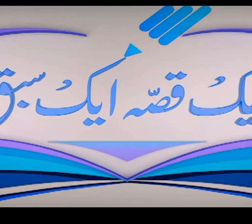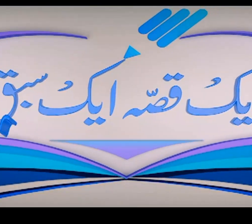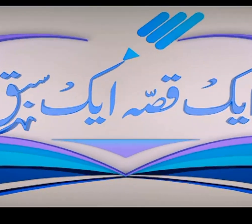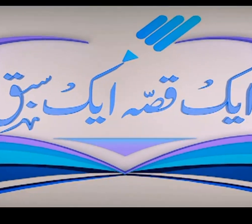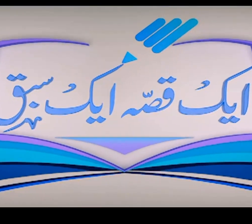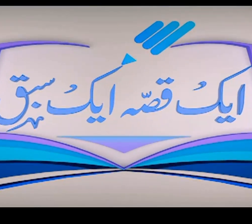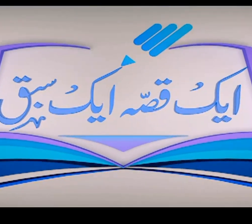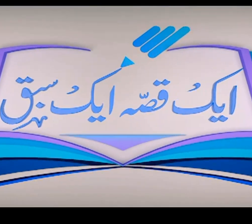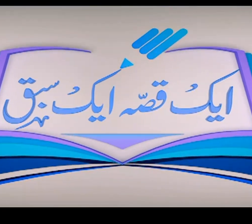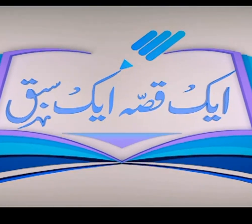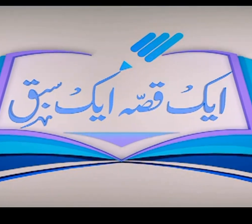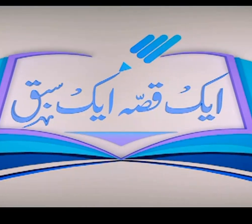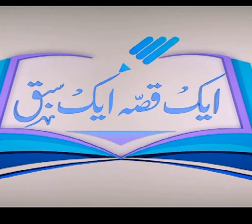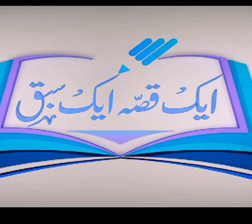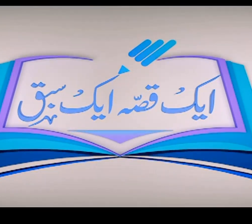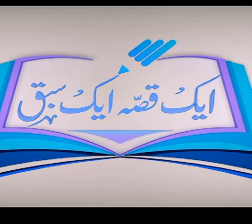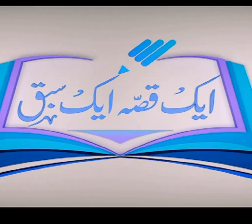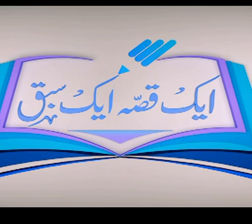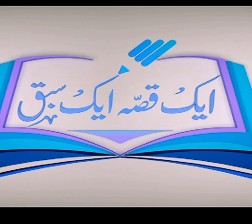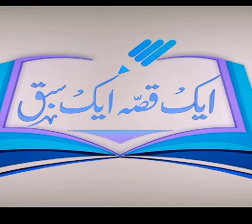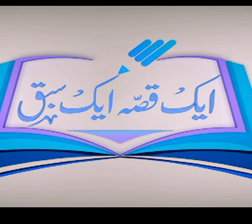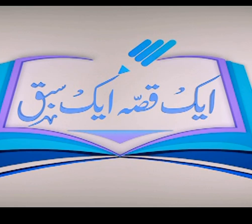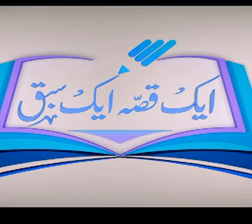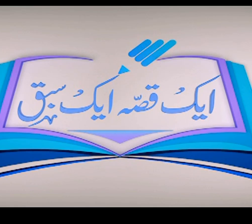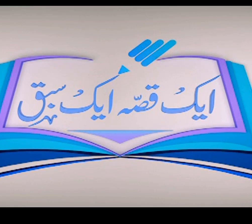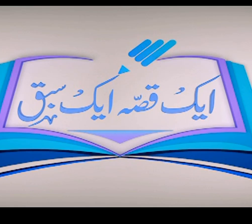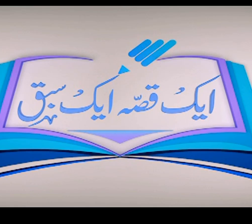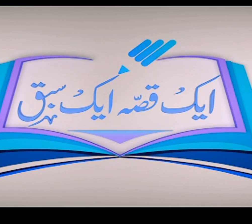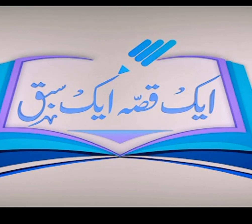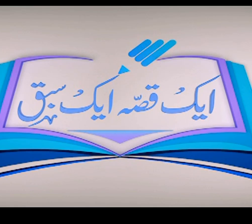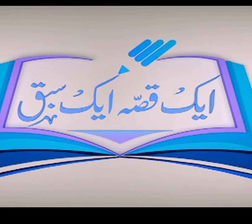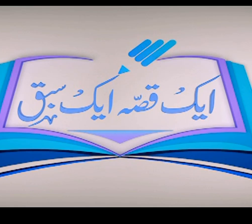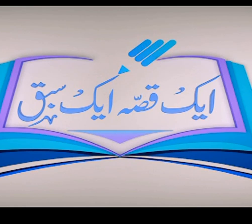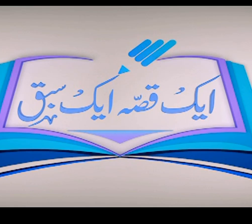اکابری کی حیات سے